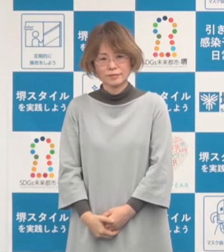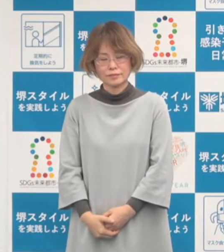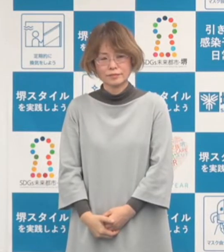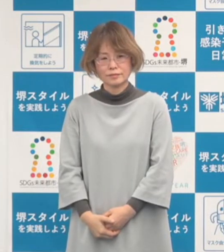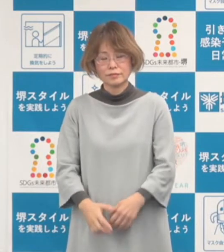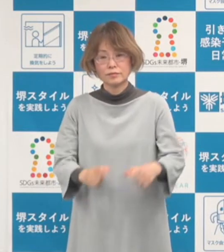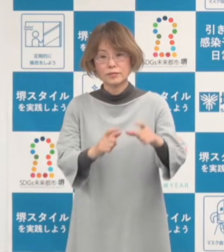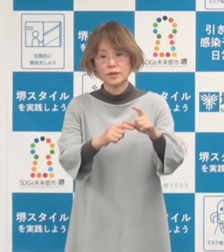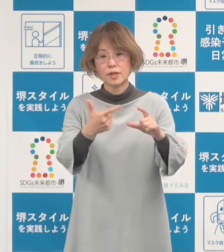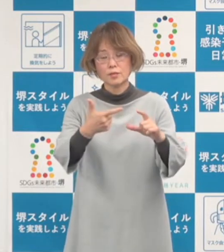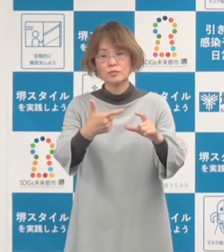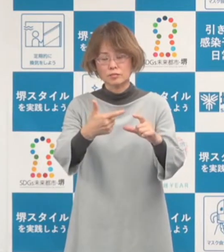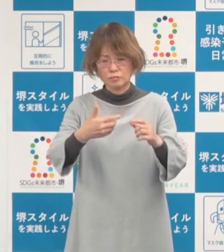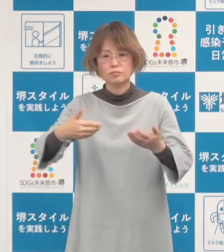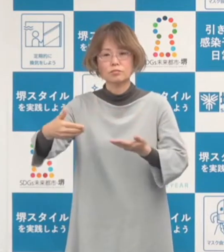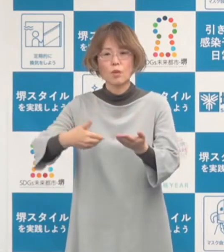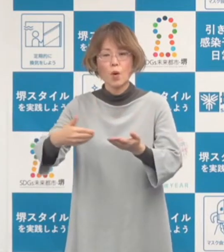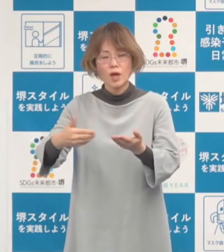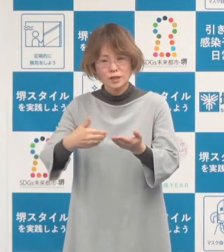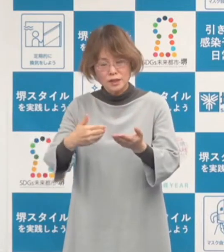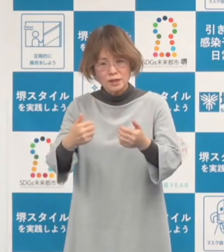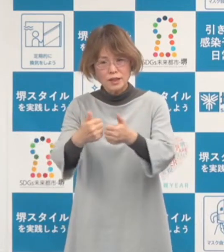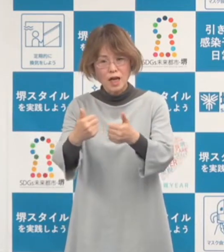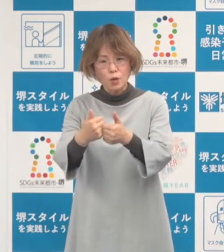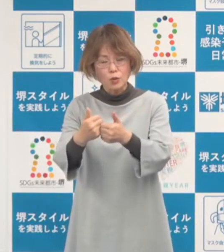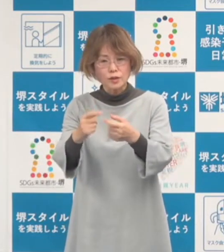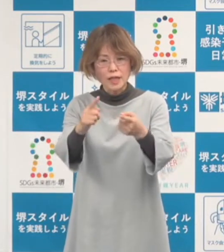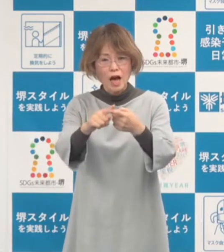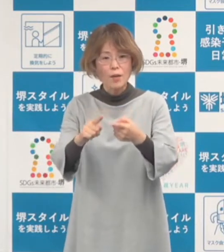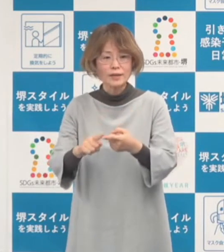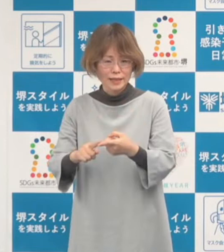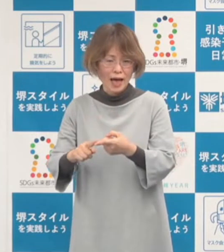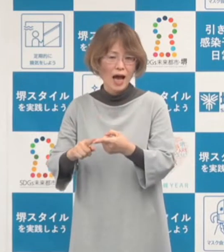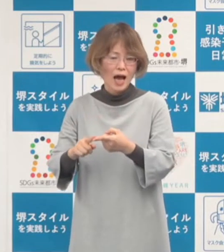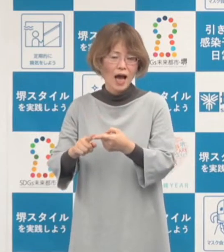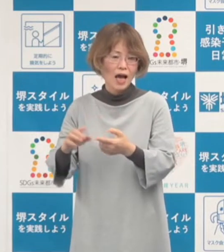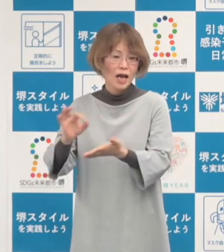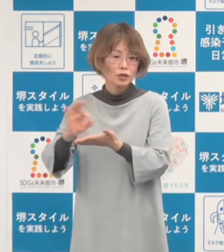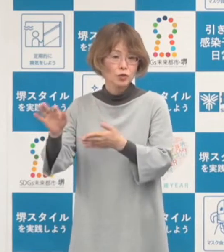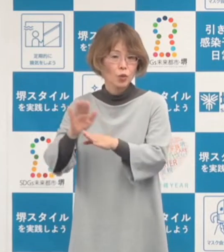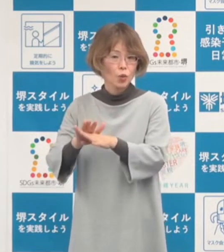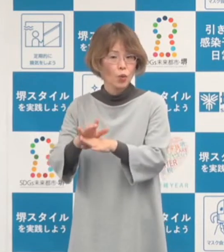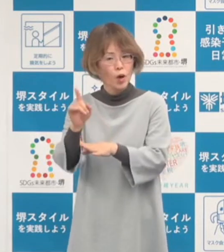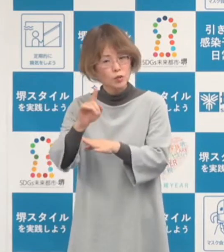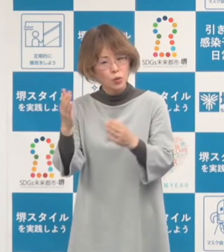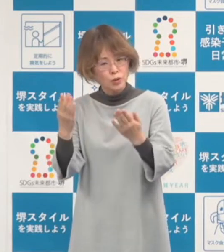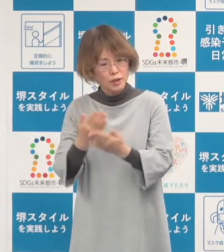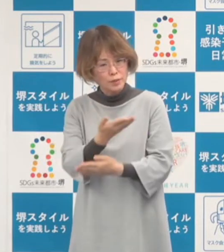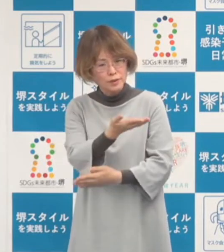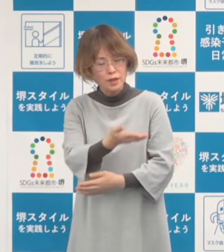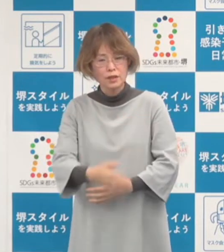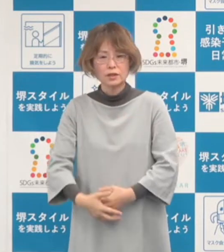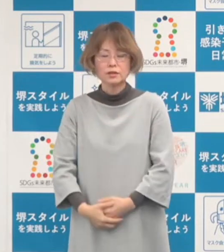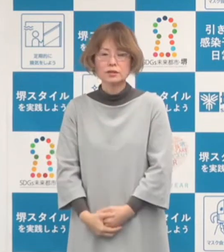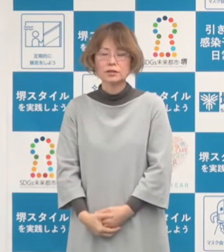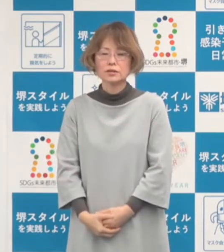G7 貿易相会合に合わせた気球の活用なんですけれども、現時点でどのようになってますでしょうか。